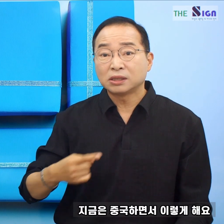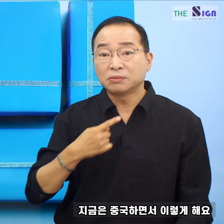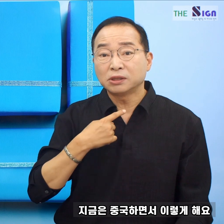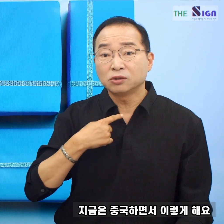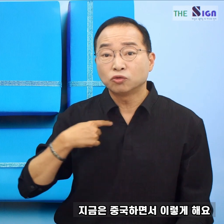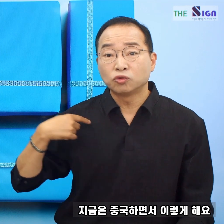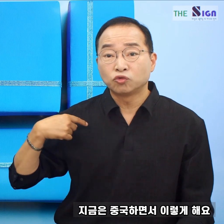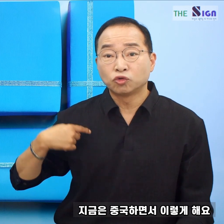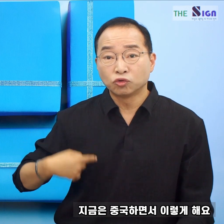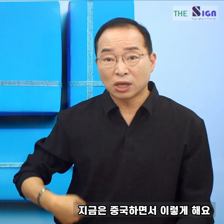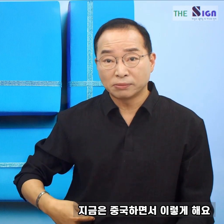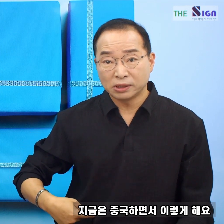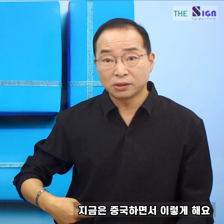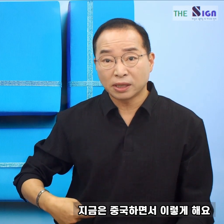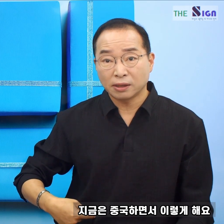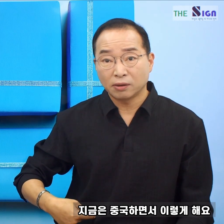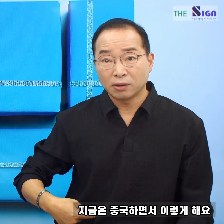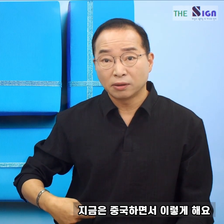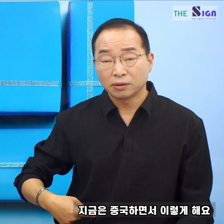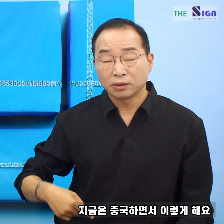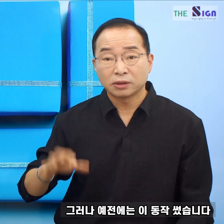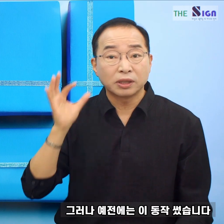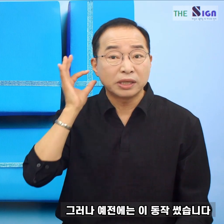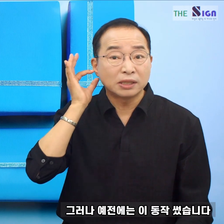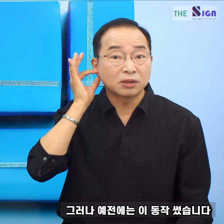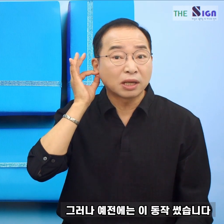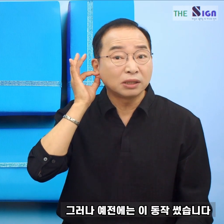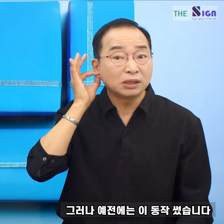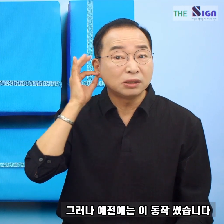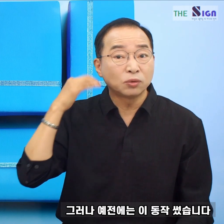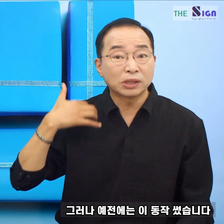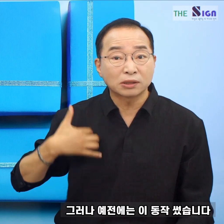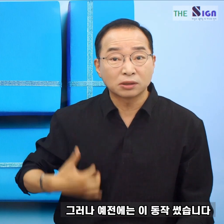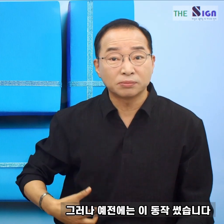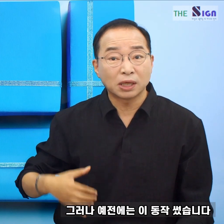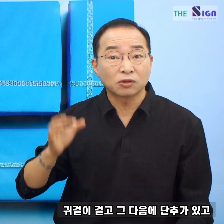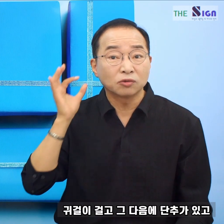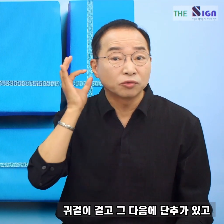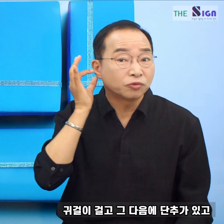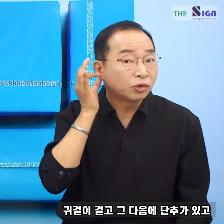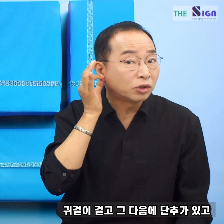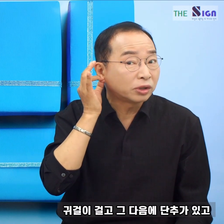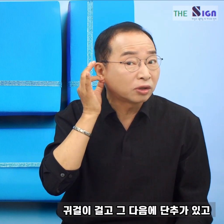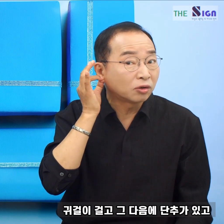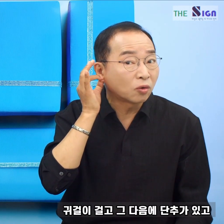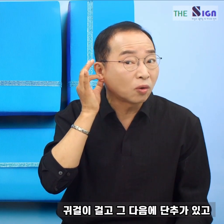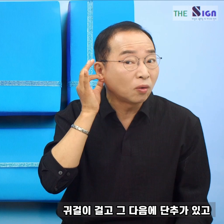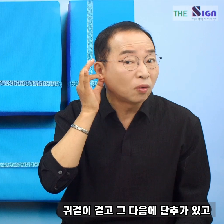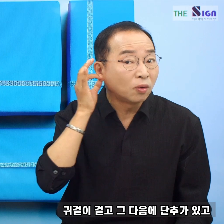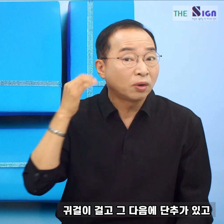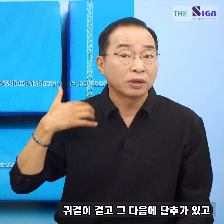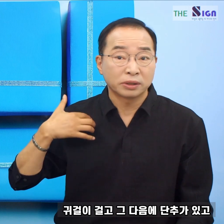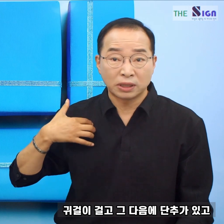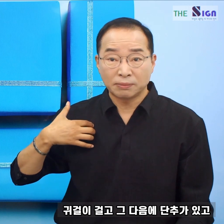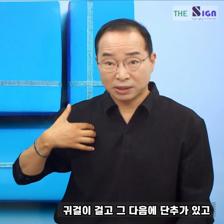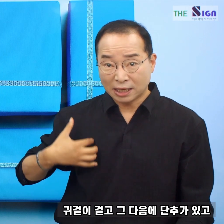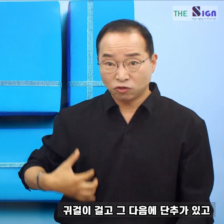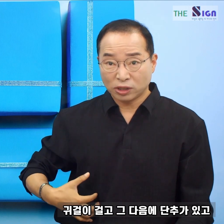지금은 중국 하면서 이렇게 해요. 그러나 예전에는 이 동작 썼습니다. 귀걸이 걸고 그 다음 이 단추가